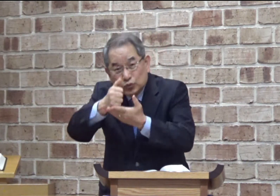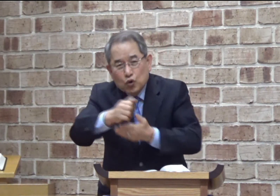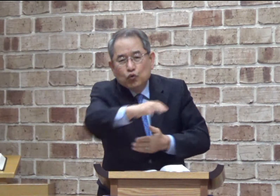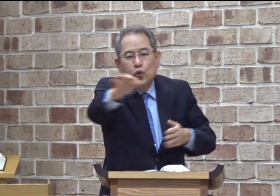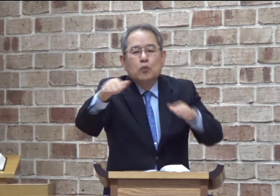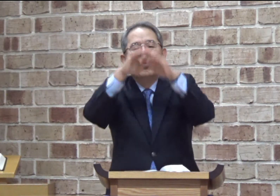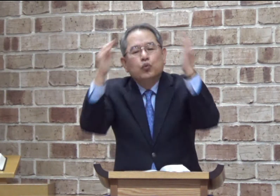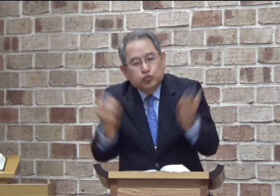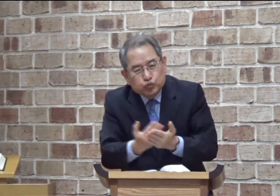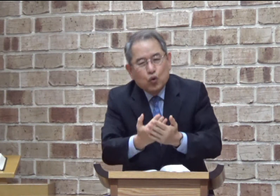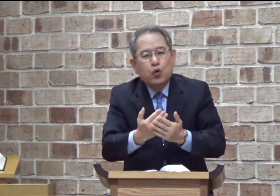하나님께서는 우리 모두